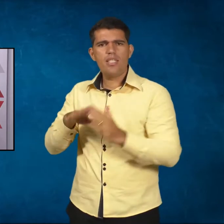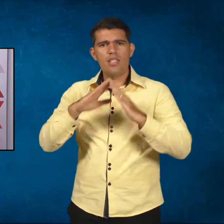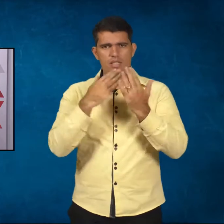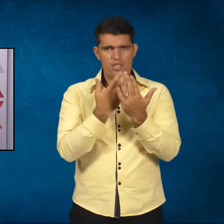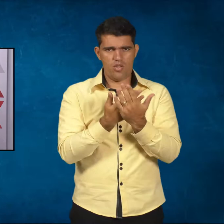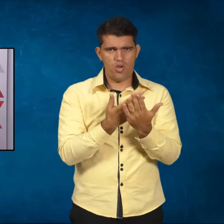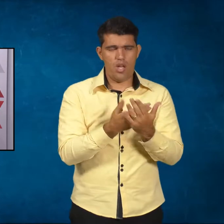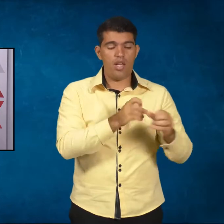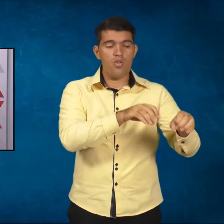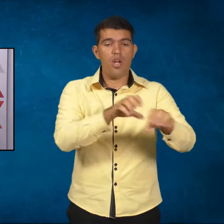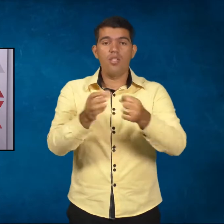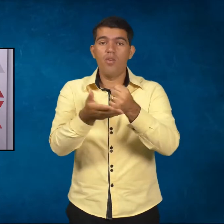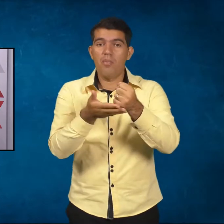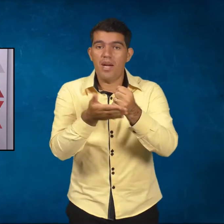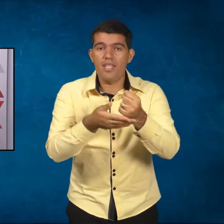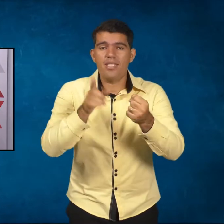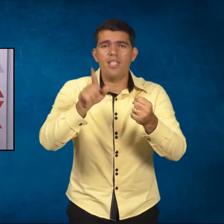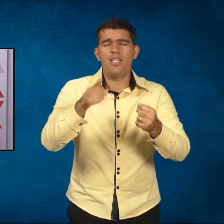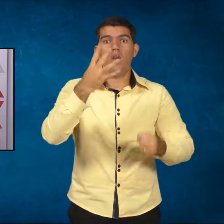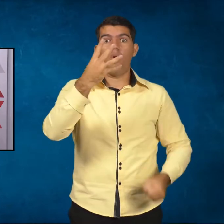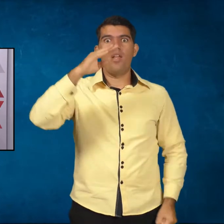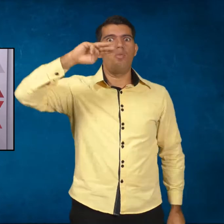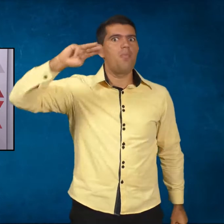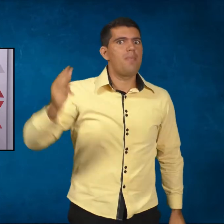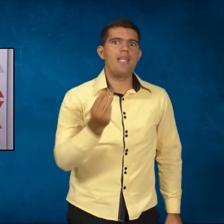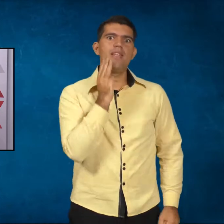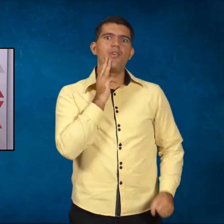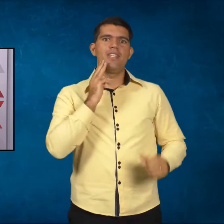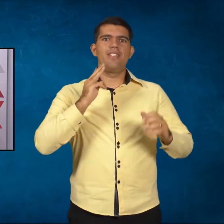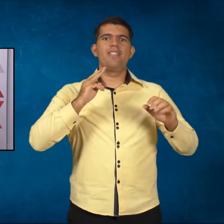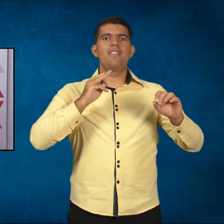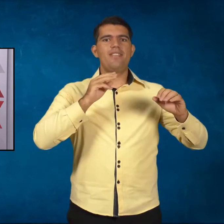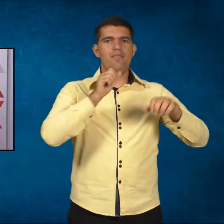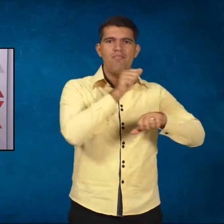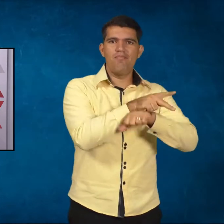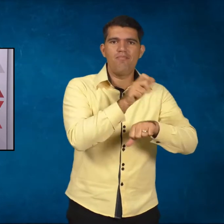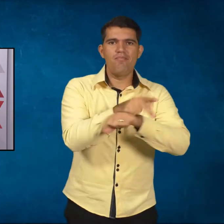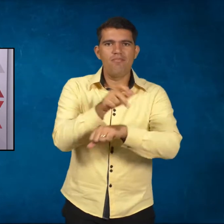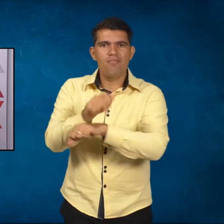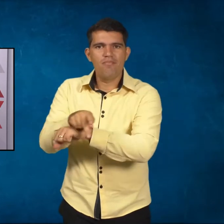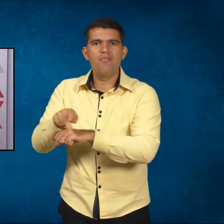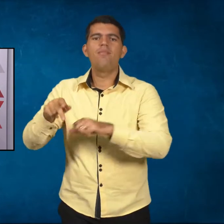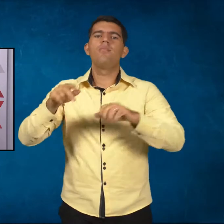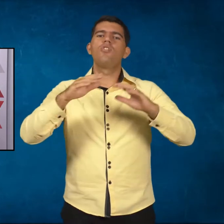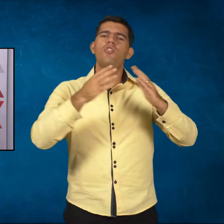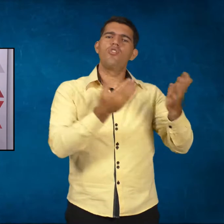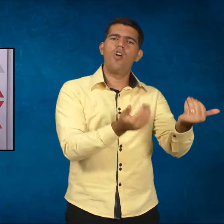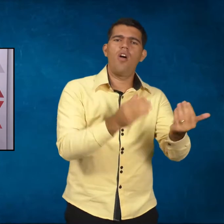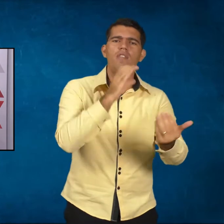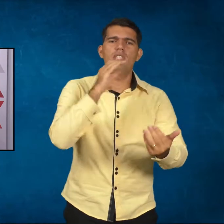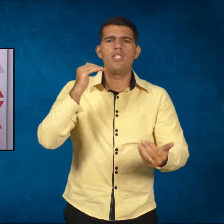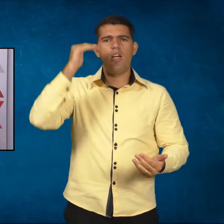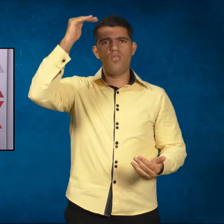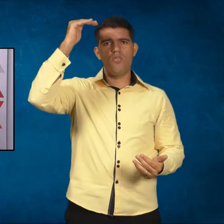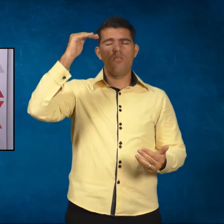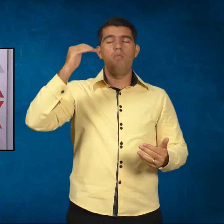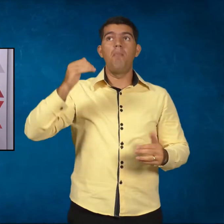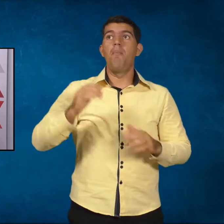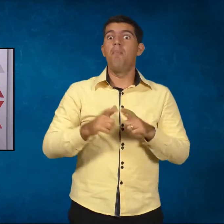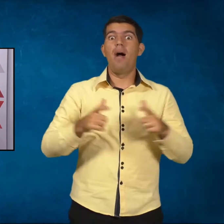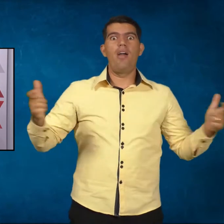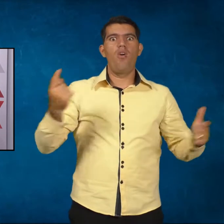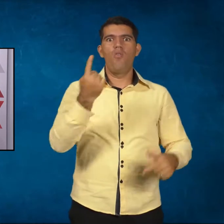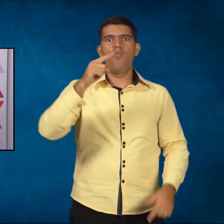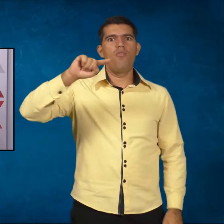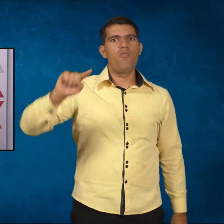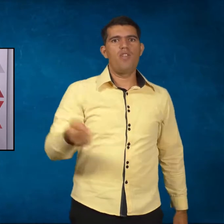escolar da educação básica a quase 4 milhões de estudantes matriculados na educação de jovens e adultos maior número cerca